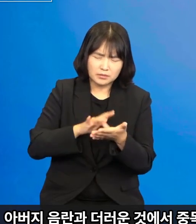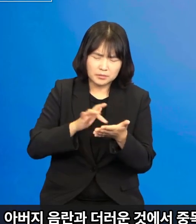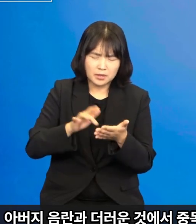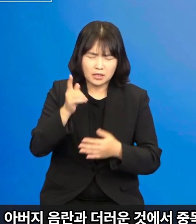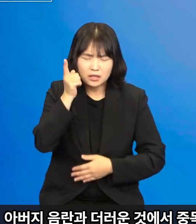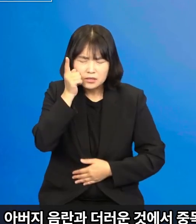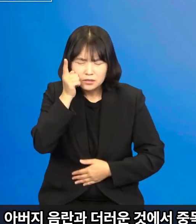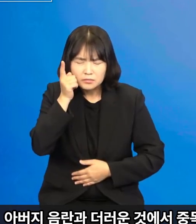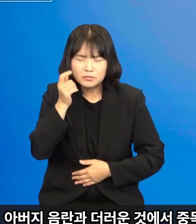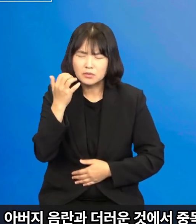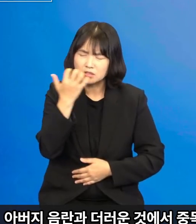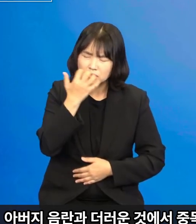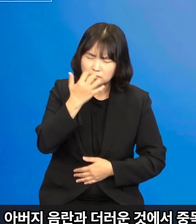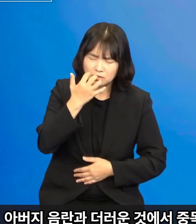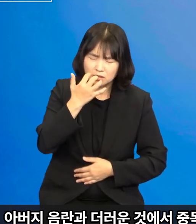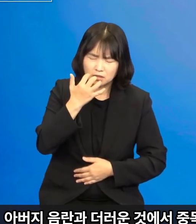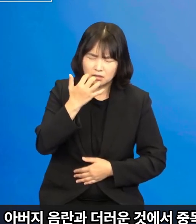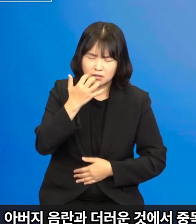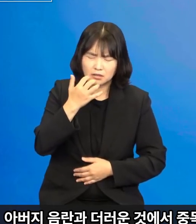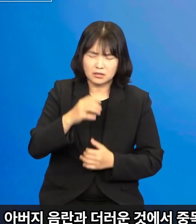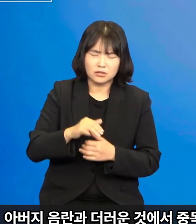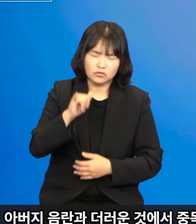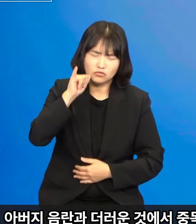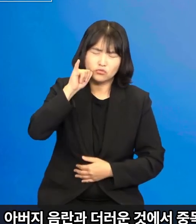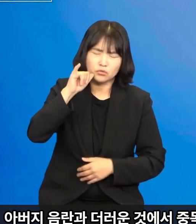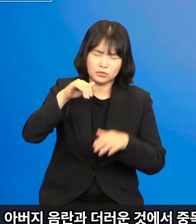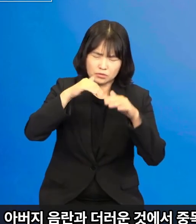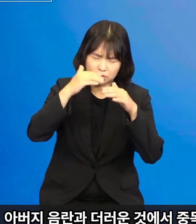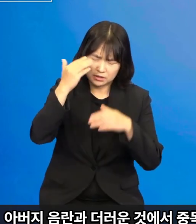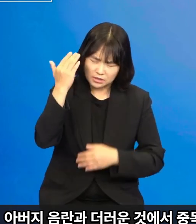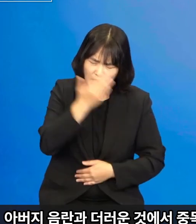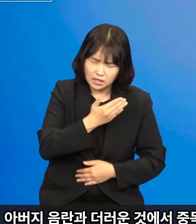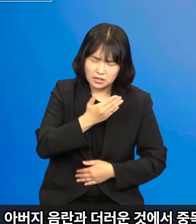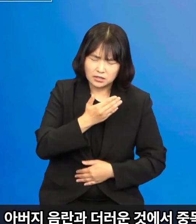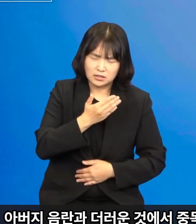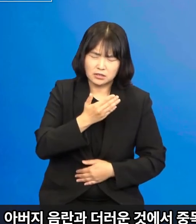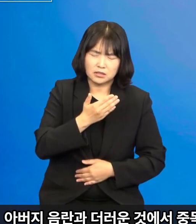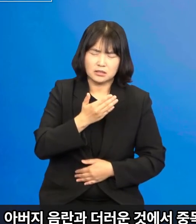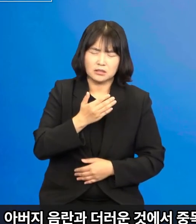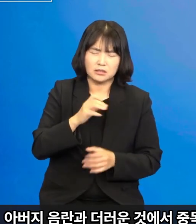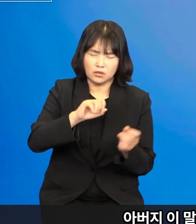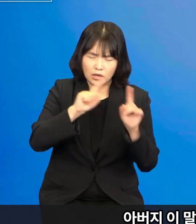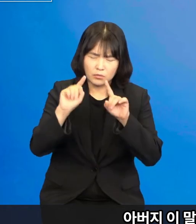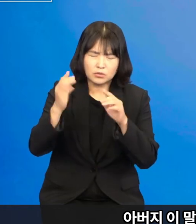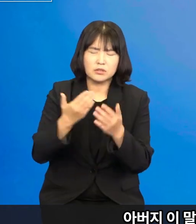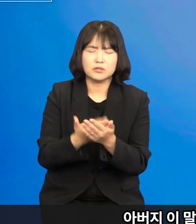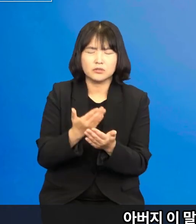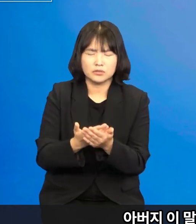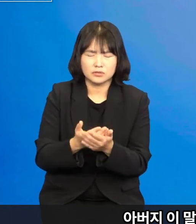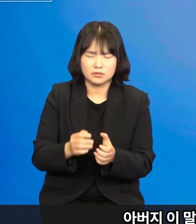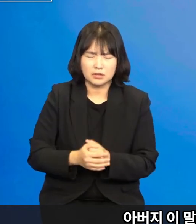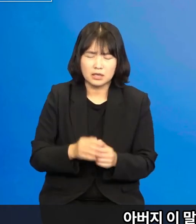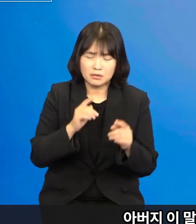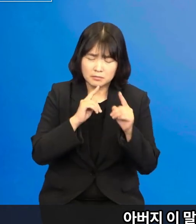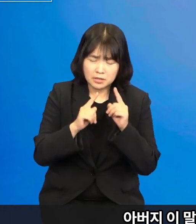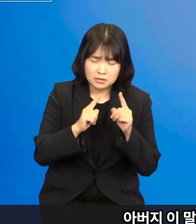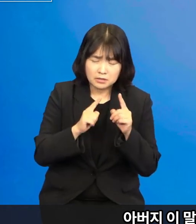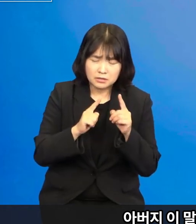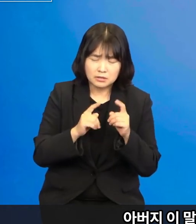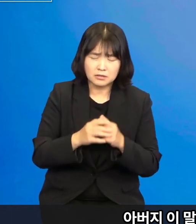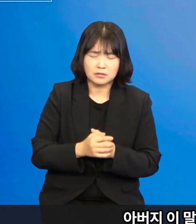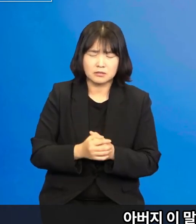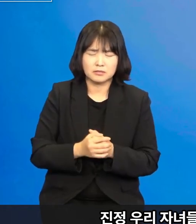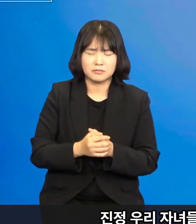아버지 음란과 더러운 것에서 중독에서 깨끗하게 치유되게 하여 주시옵소서. 아버지 이 말씀이